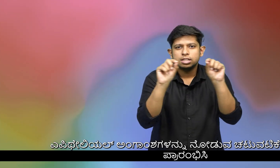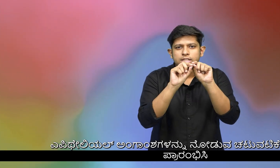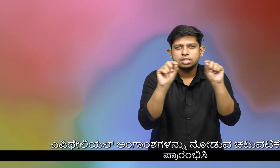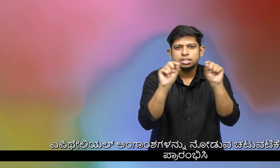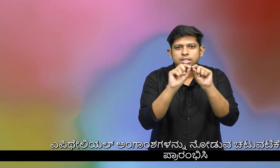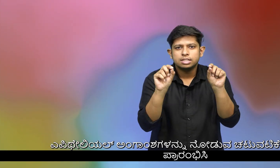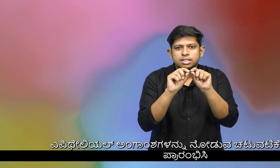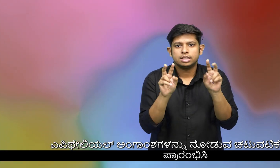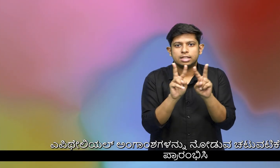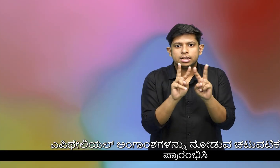ಪ್ರಾರಂಭಿಸಿ.